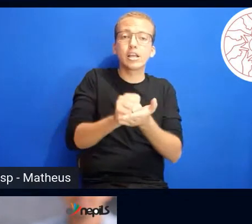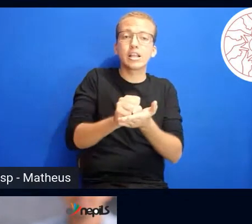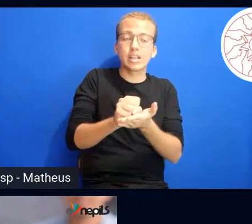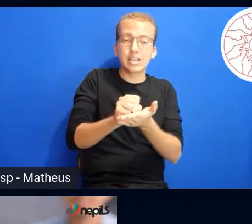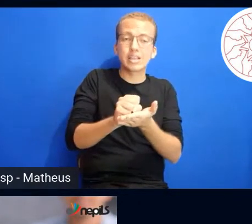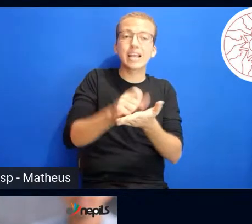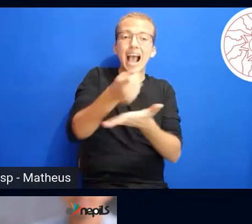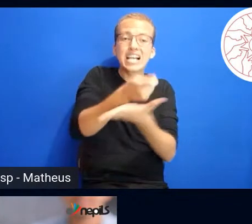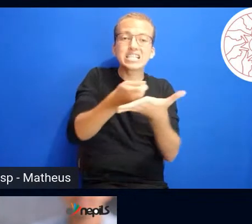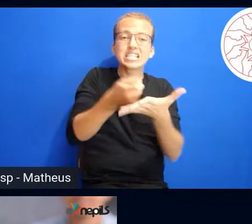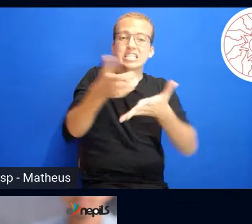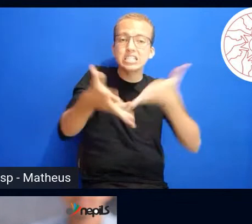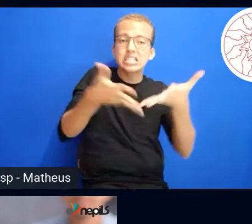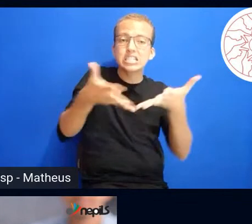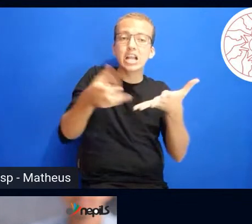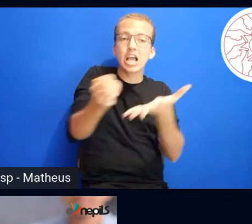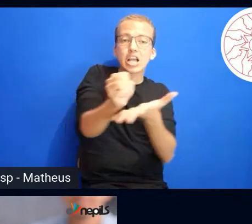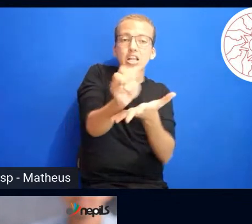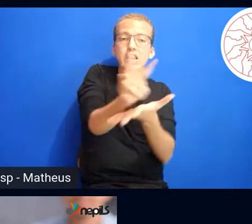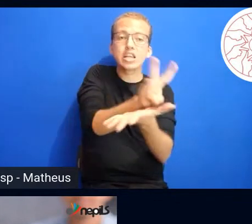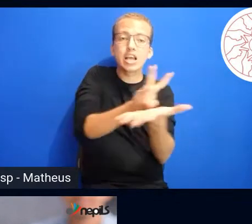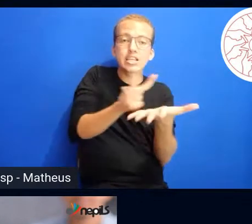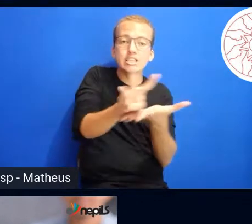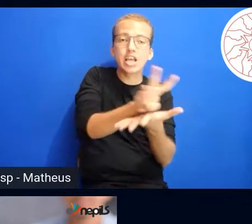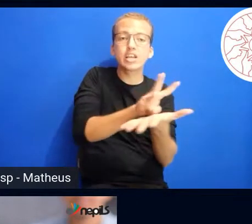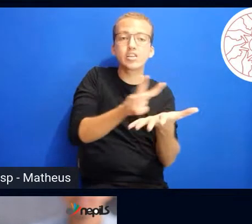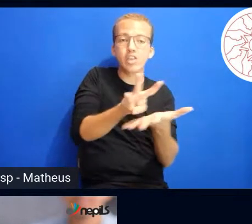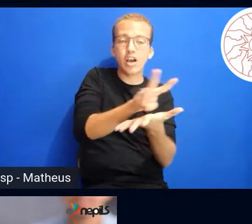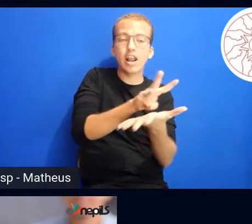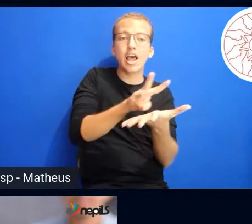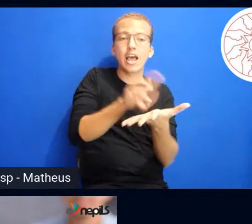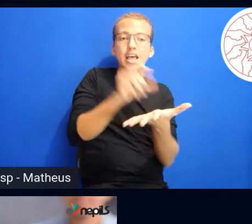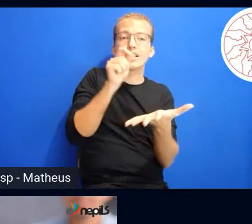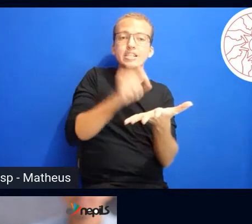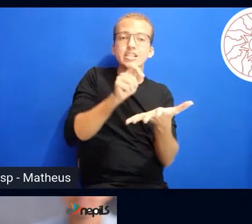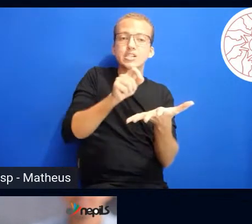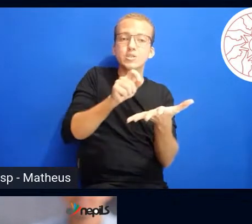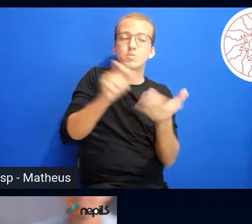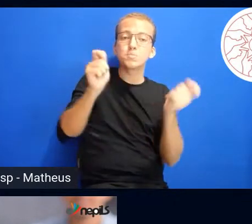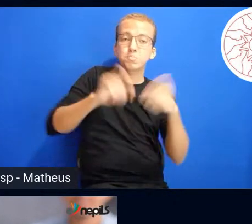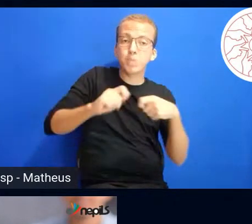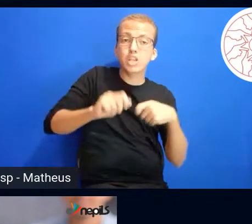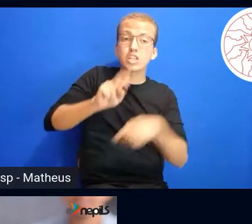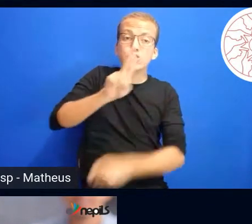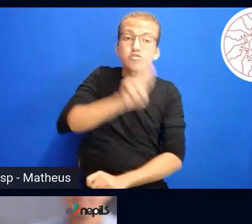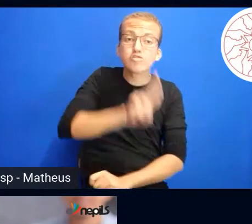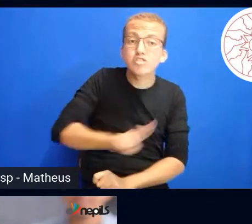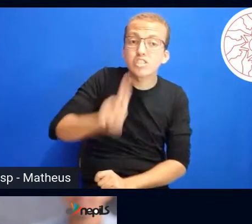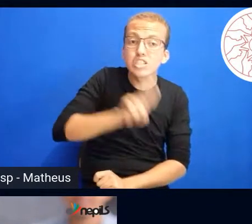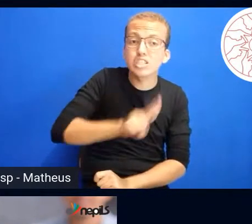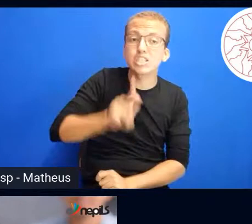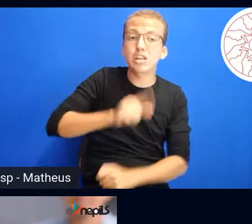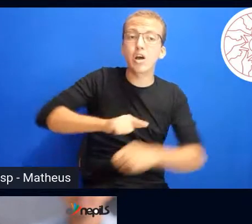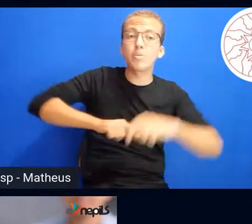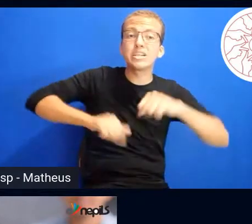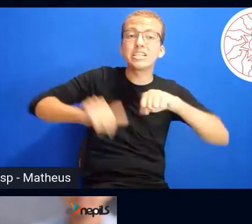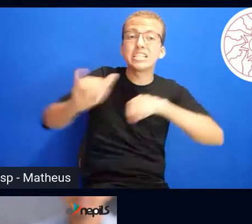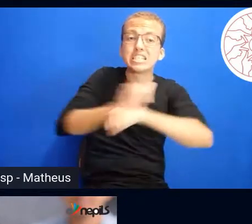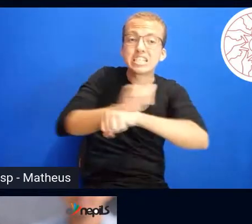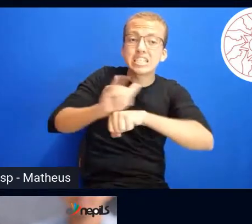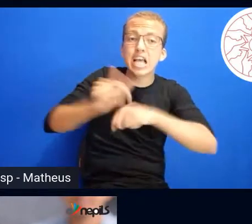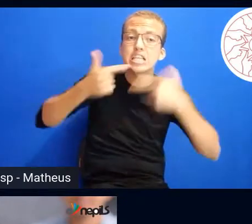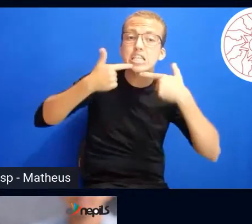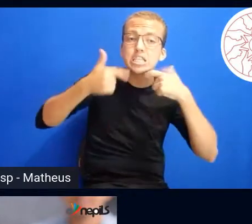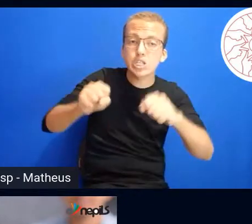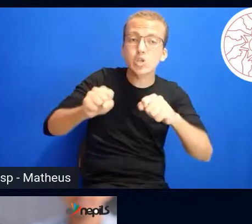Writing, que é o SW, se instaura como um recurso linguístico facilitador para o aprendizado